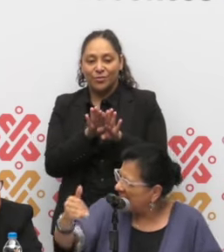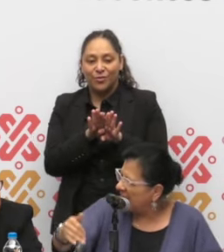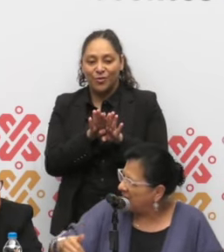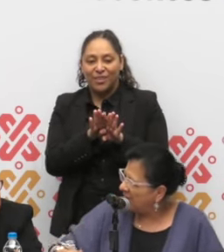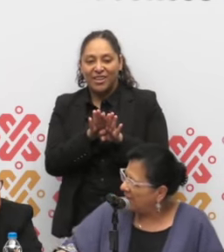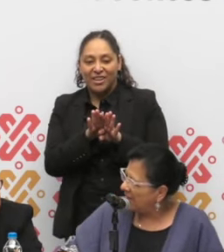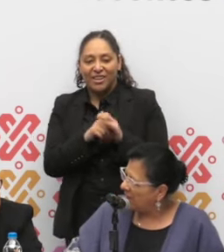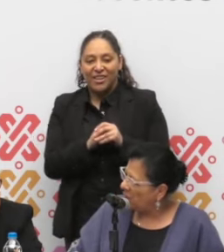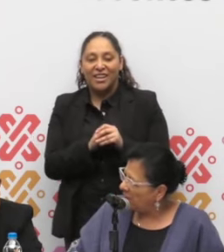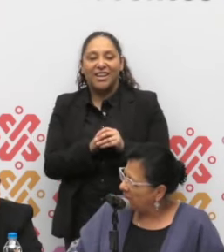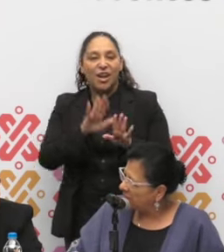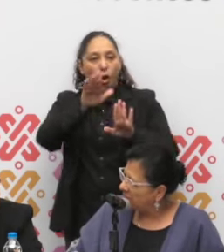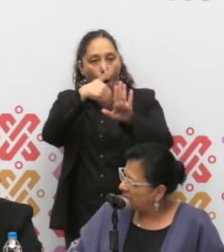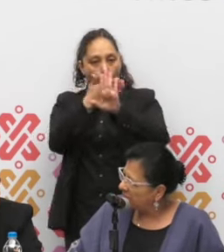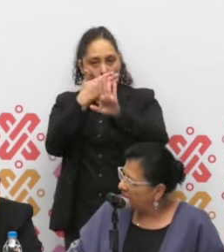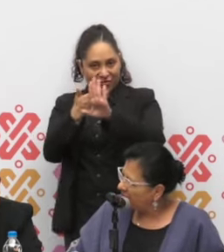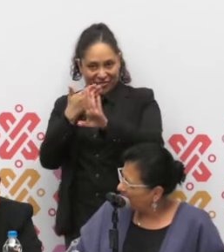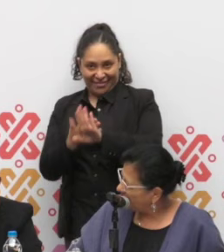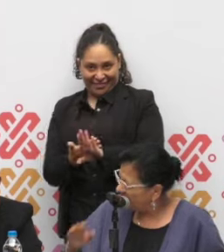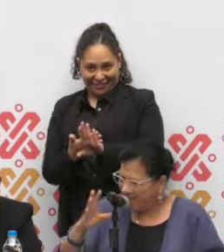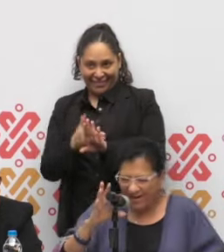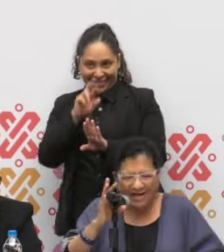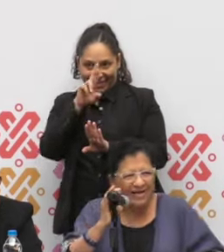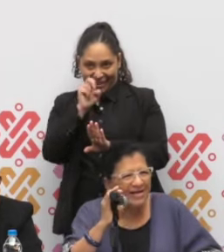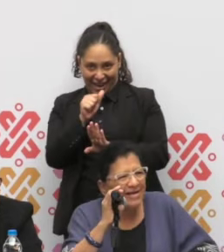de la Real Academia de la Lengua, ¿no?